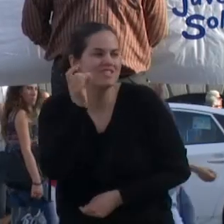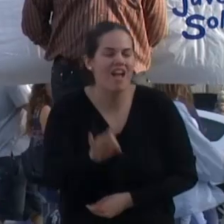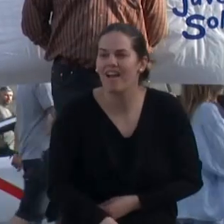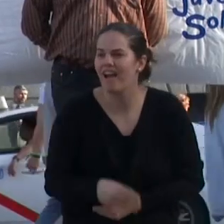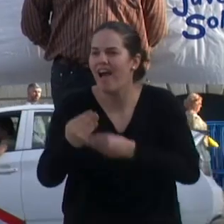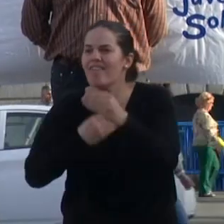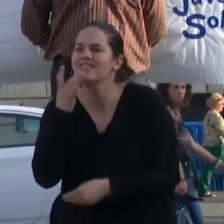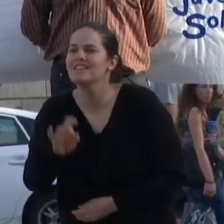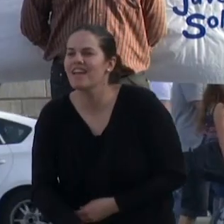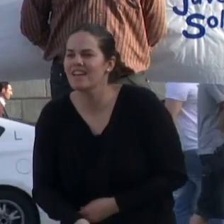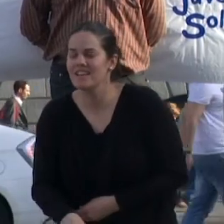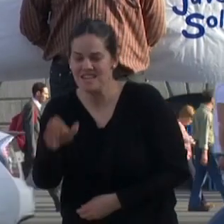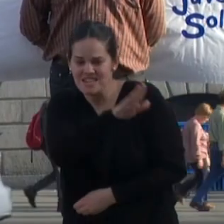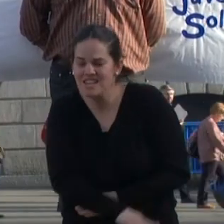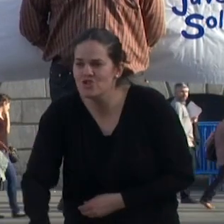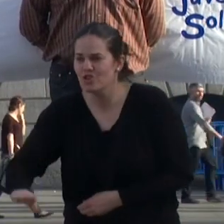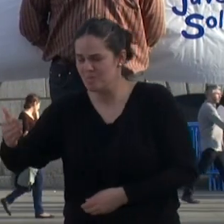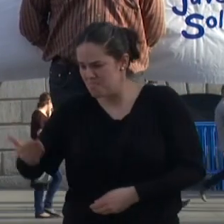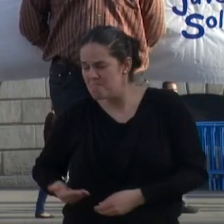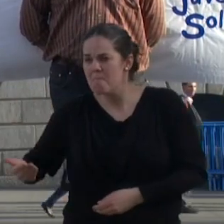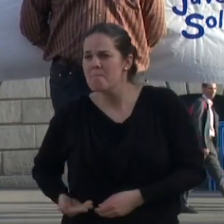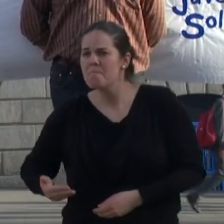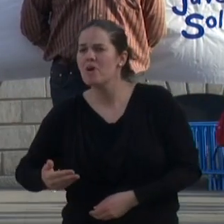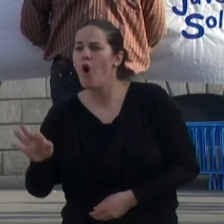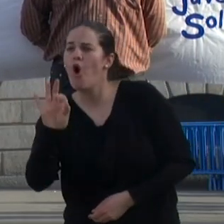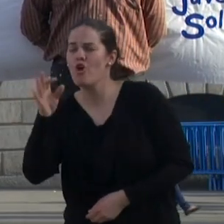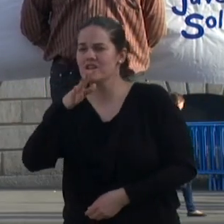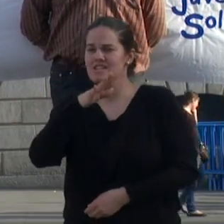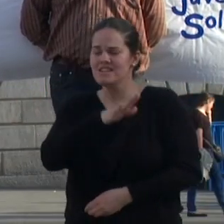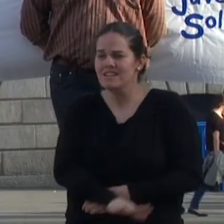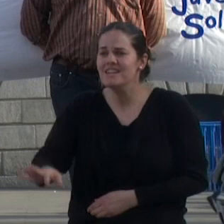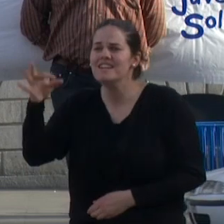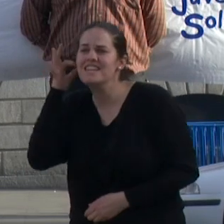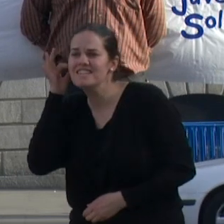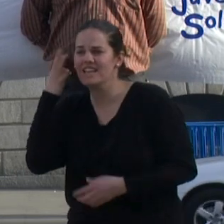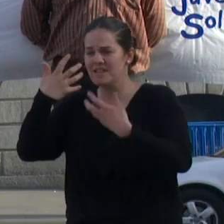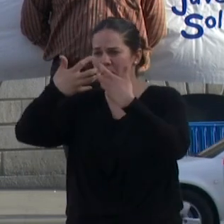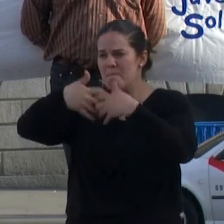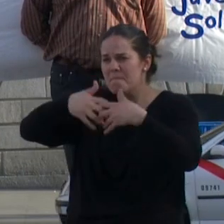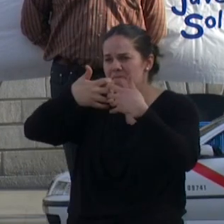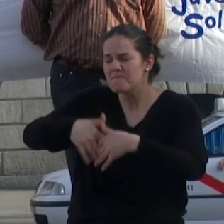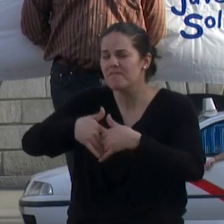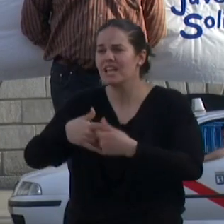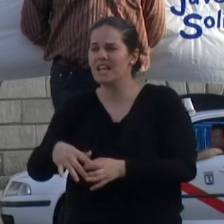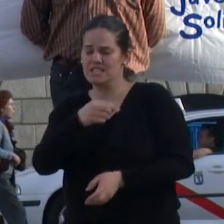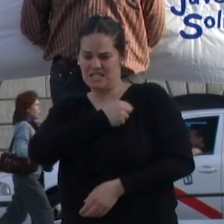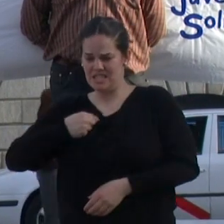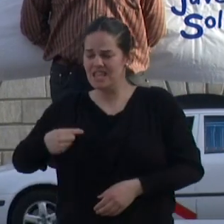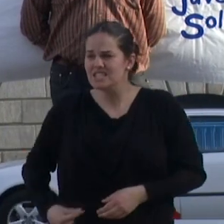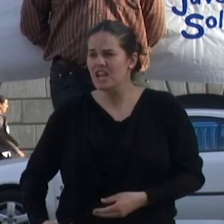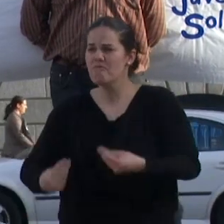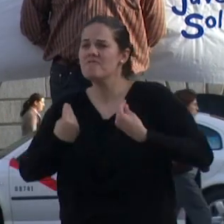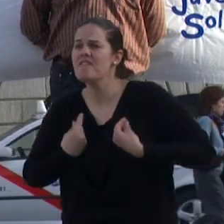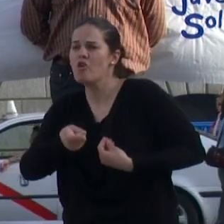están los niños de Bangladesh, las niñas de las factorías de China, que viven en